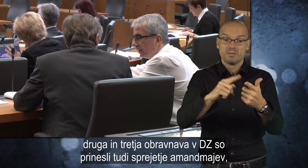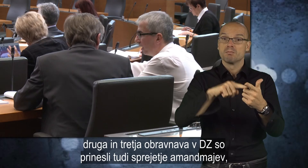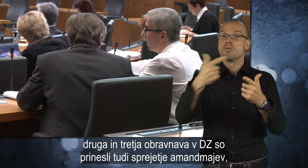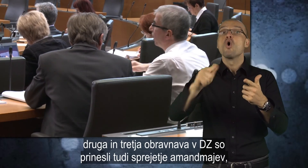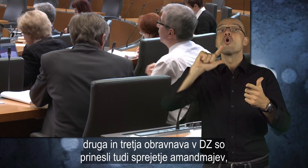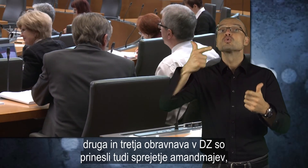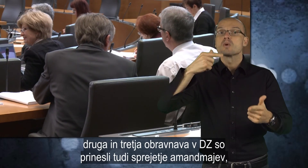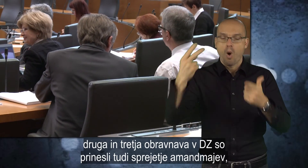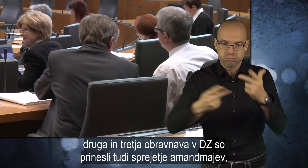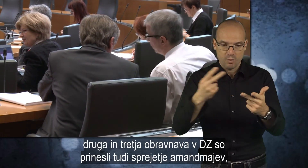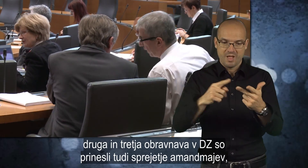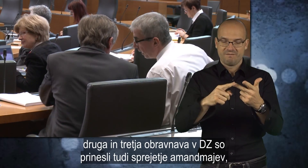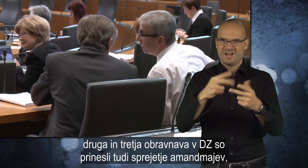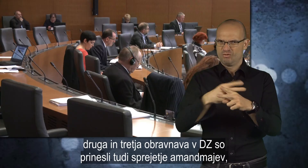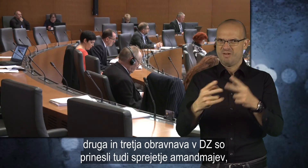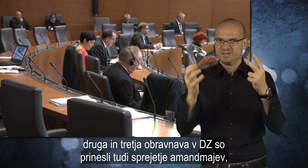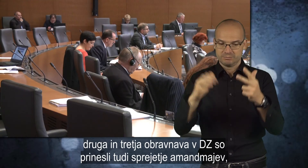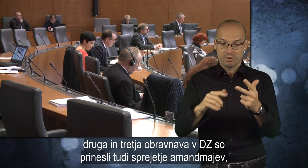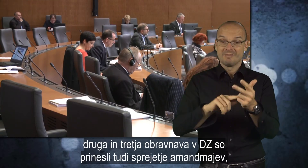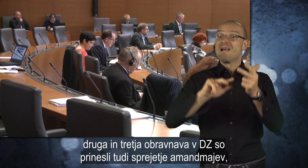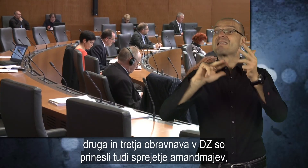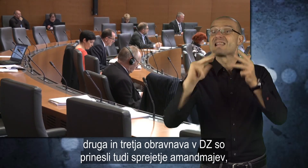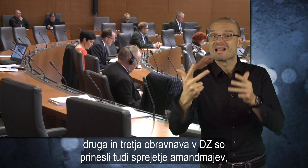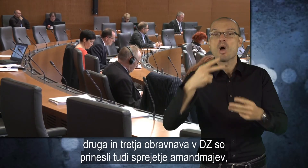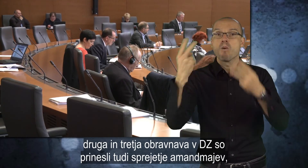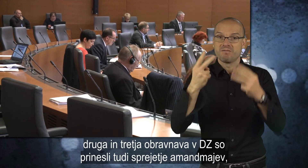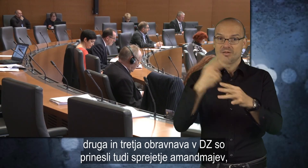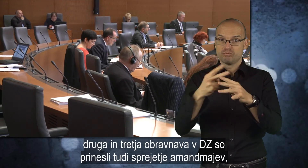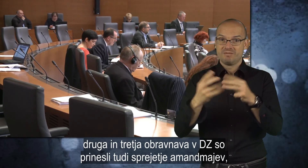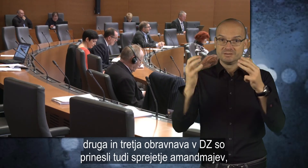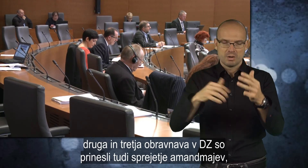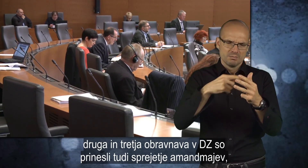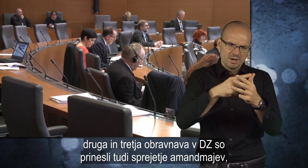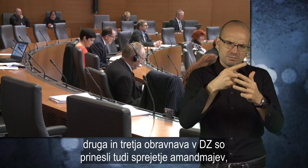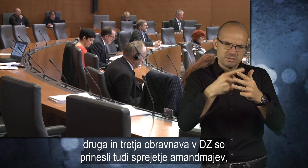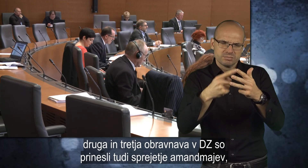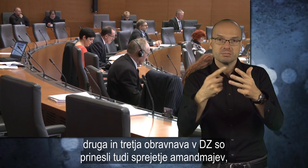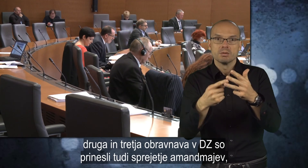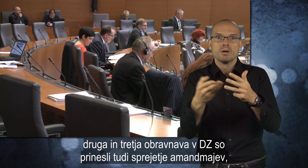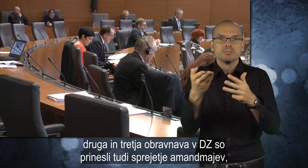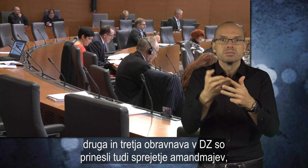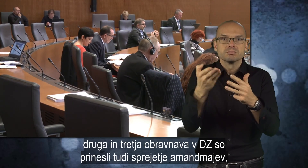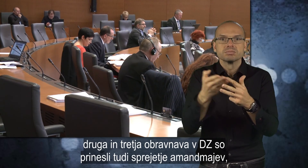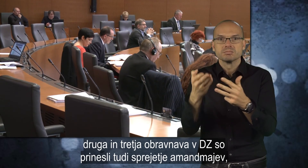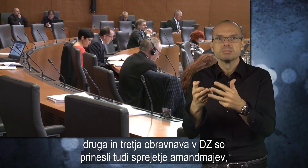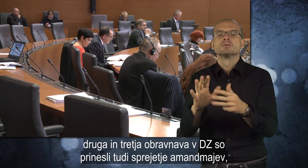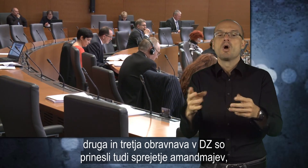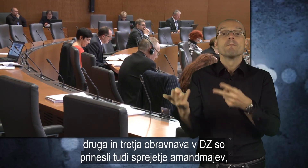v Državnem zboru so prinesli tudi sprejetje amandmajev, ki so jih spisale nekatere poslanske skupine,